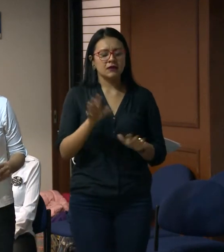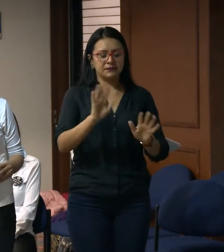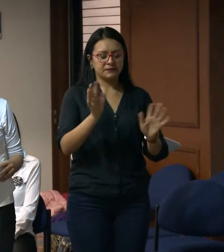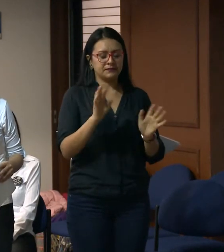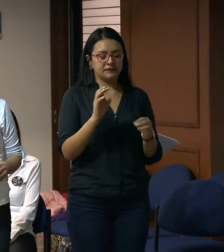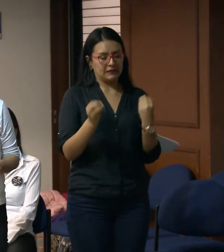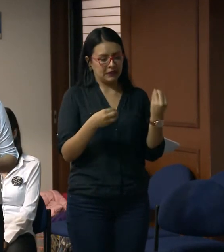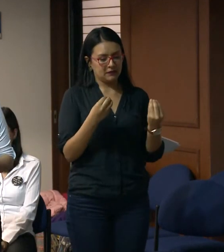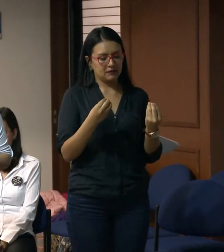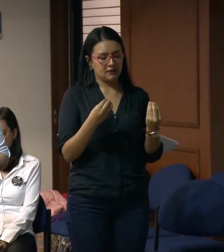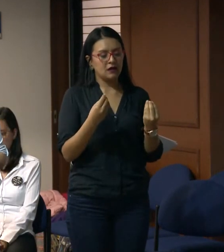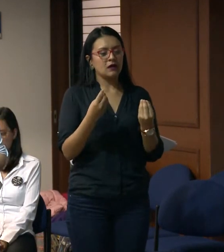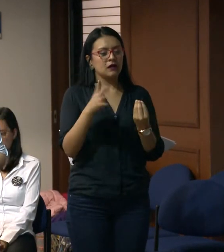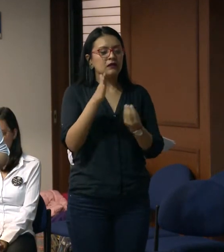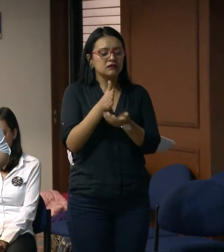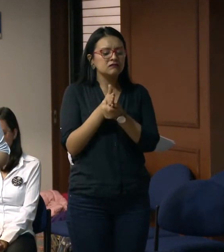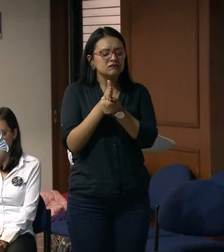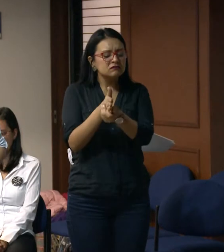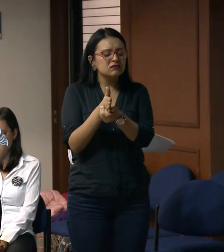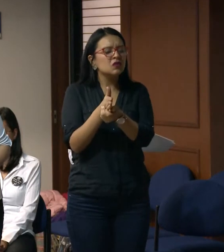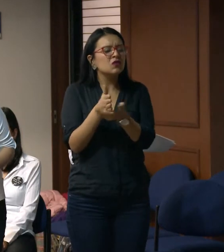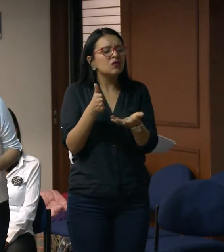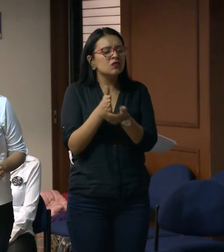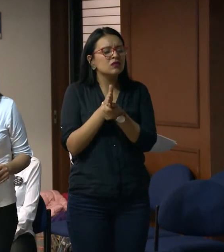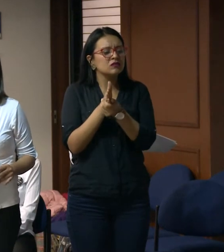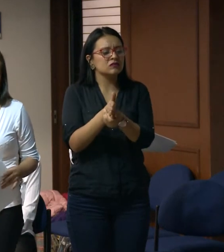Nos basamos metodológicamente